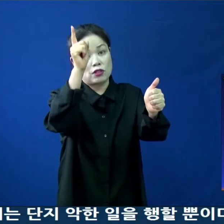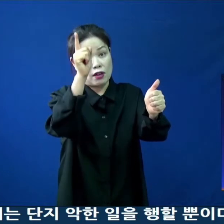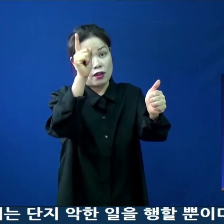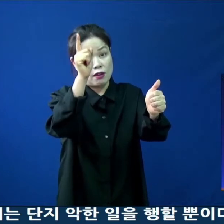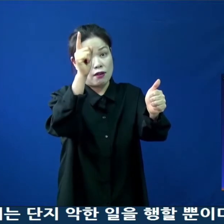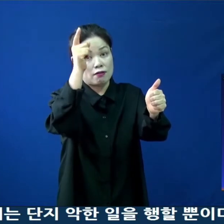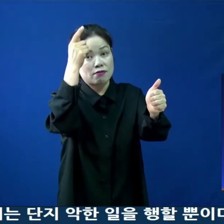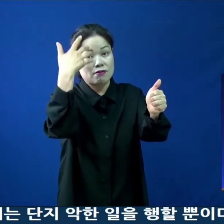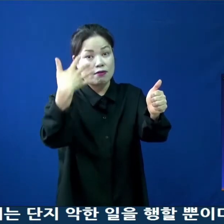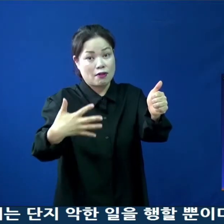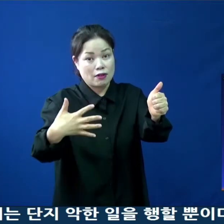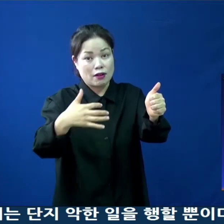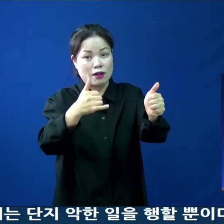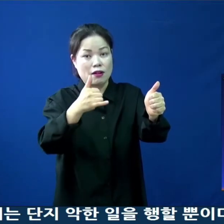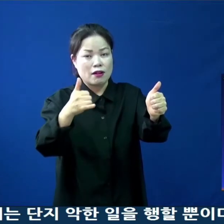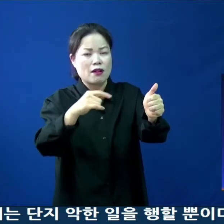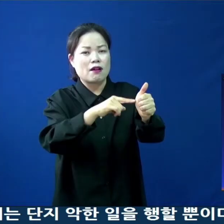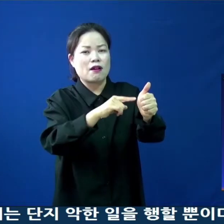생각했던